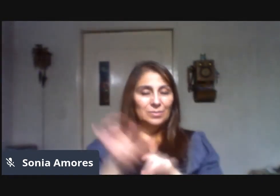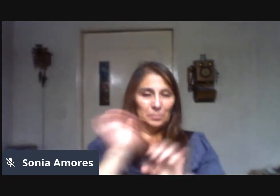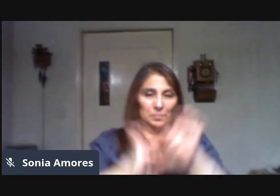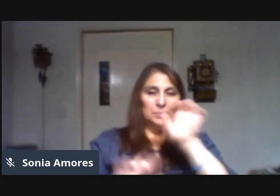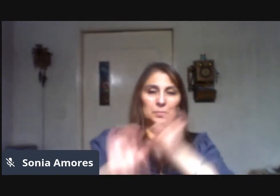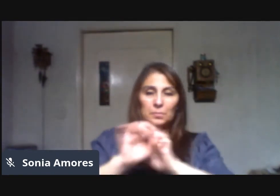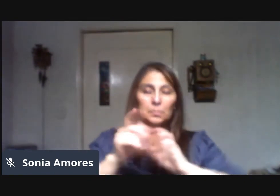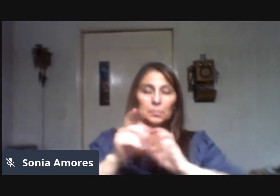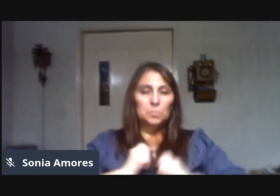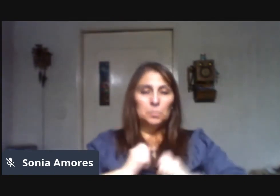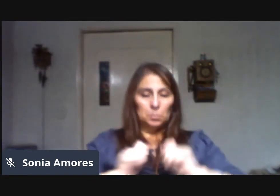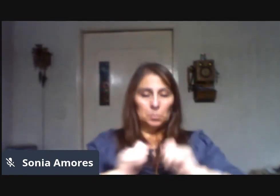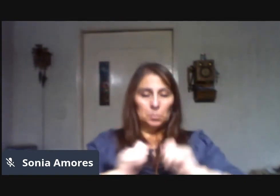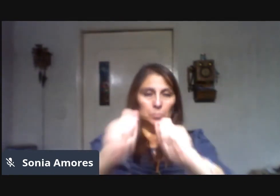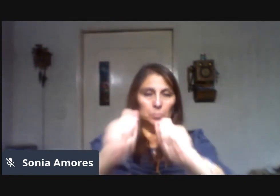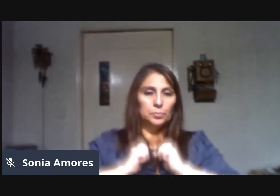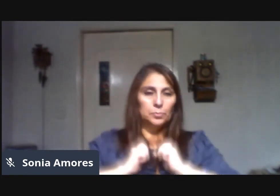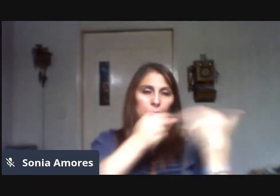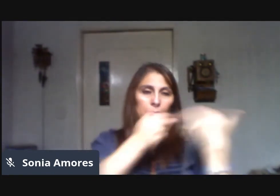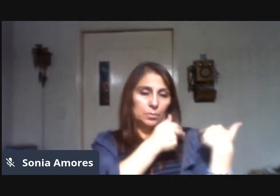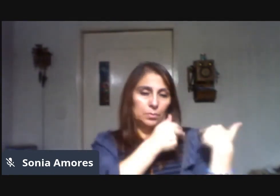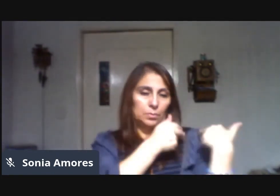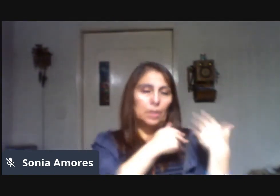Evidentemente, hay cosas